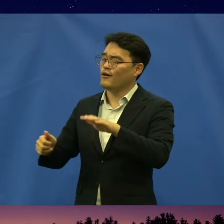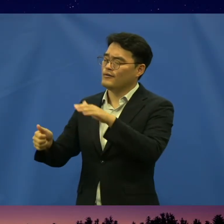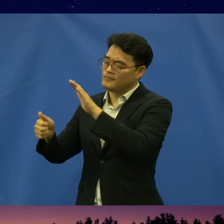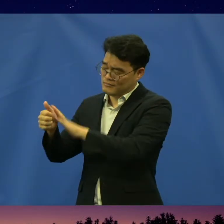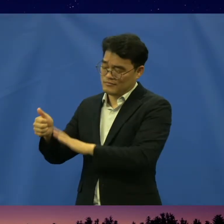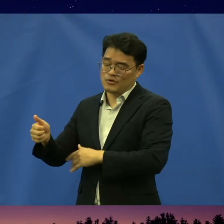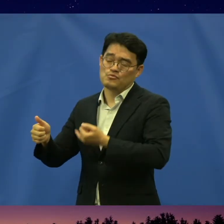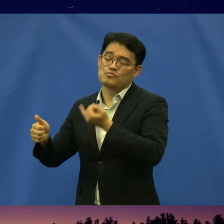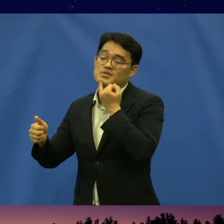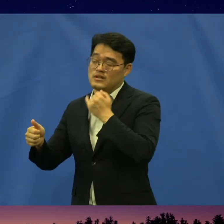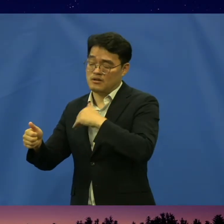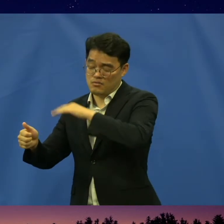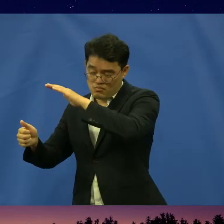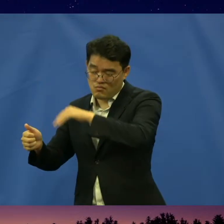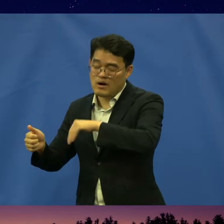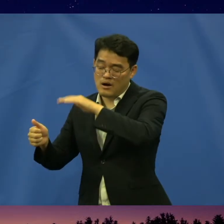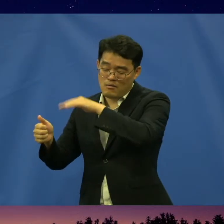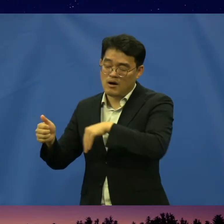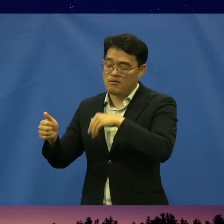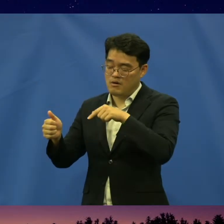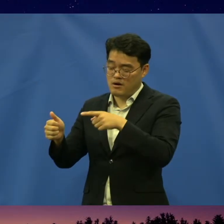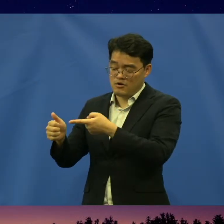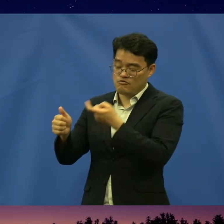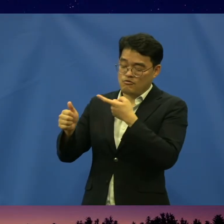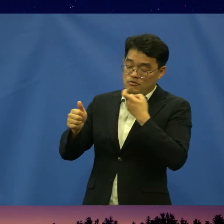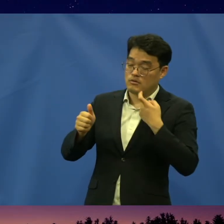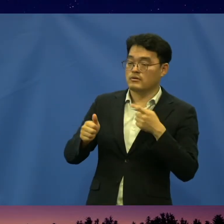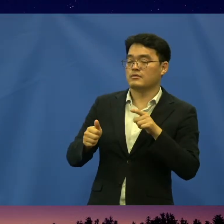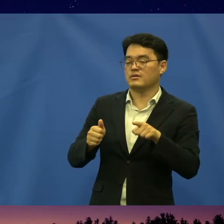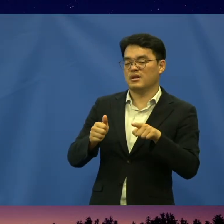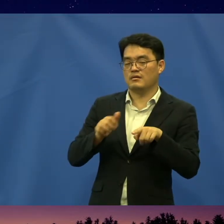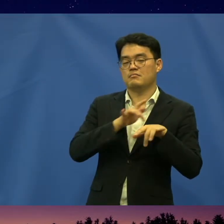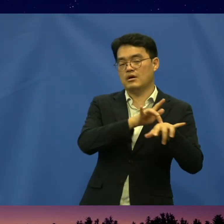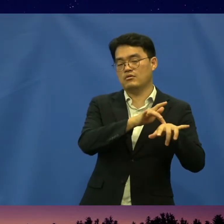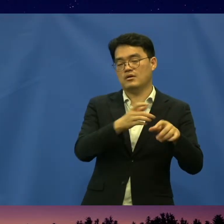여러분 가룟유다를 보십시오. 가까이 있던 제자들도 눈치를 채지 못해요.